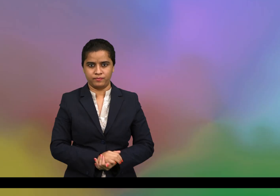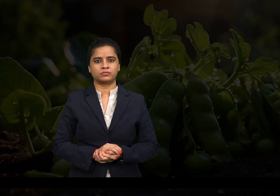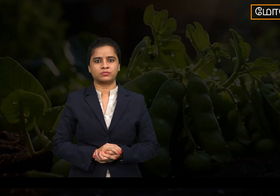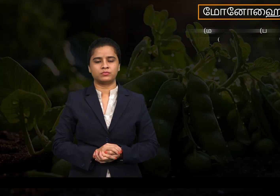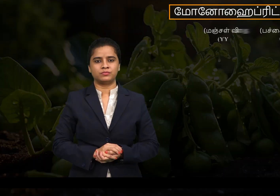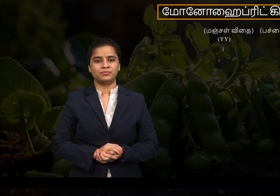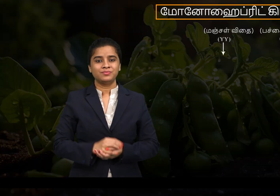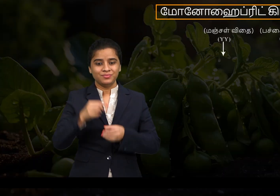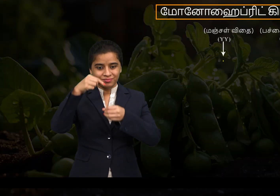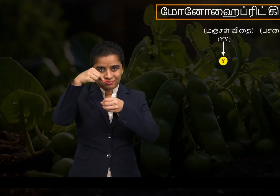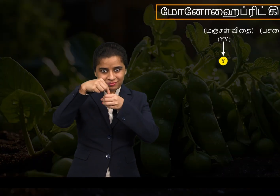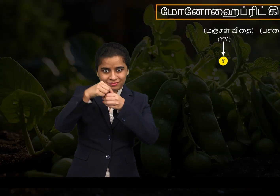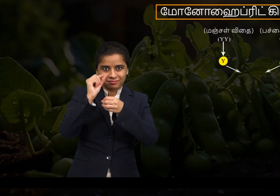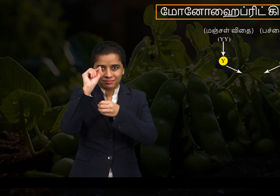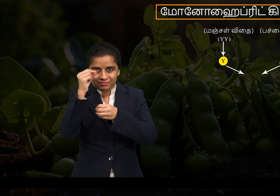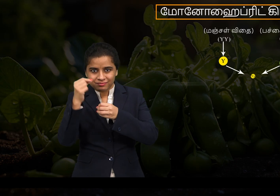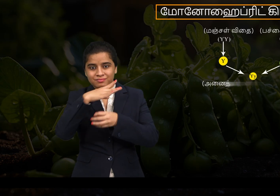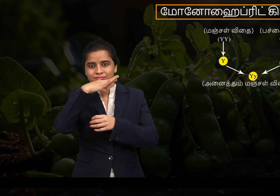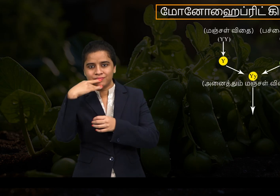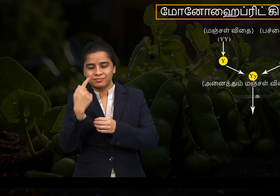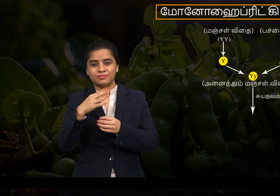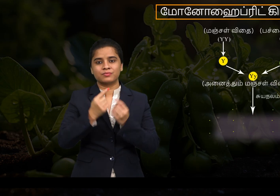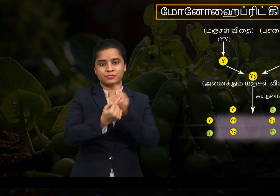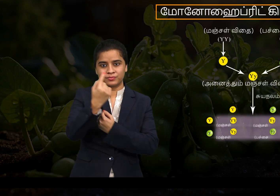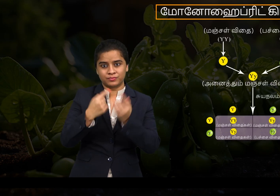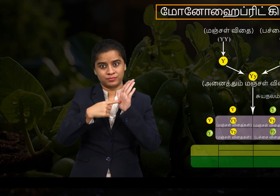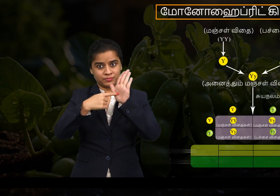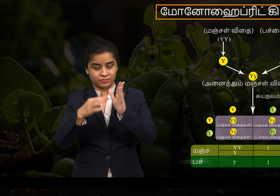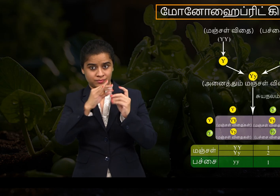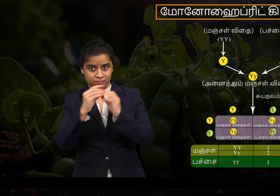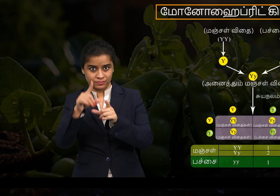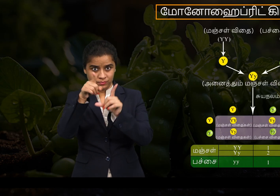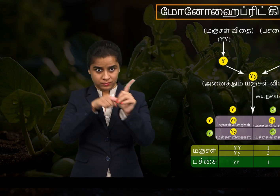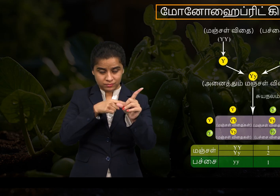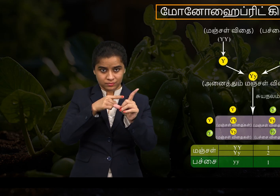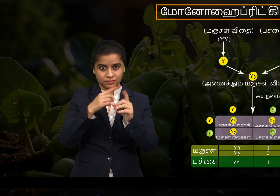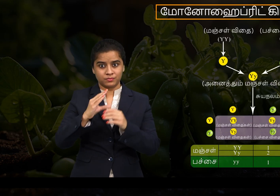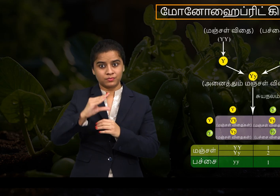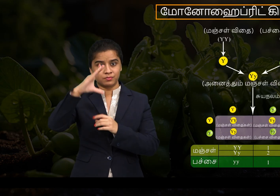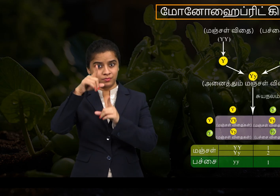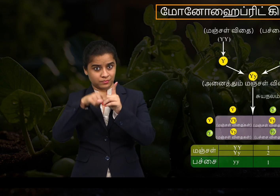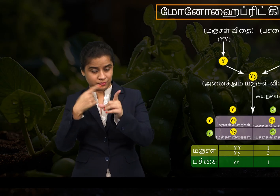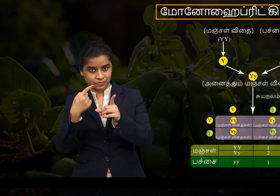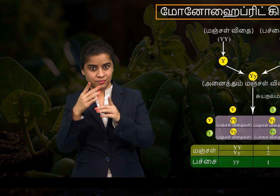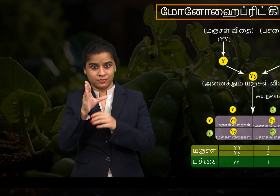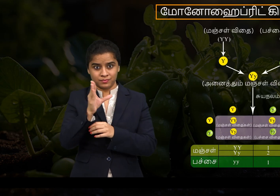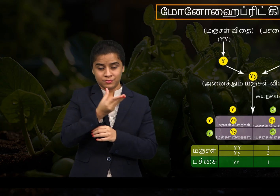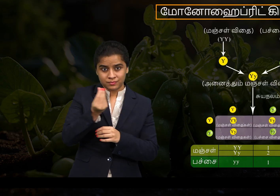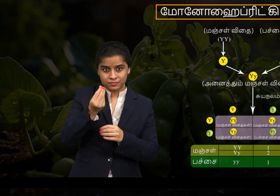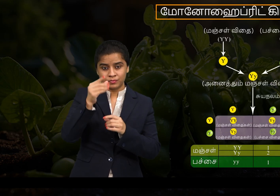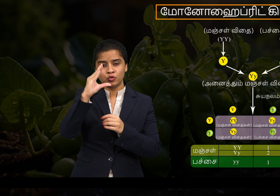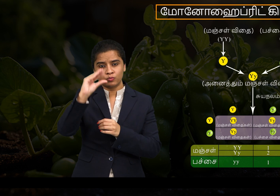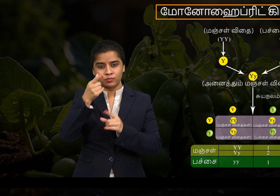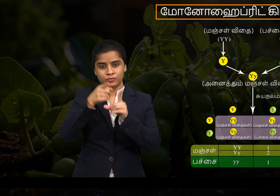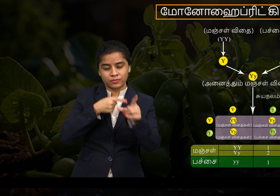Y. தாவரங்களின் விதை நிறம் பெரிய ஆங்கில எழுத்து Y மற்றும் சிறிய ஆங்கில எழுத்து Y